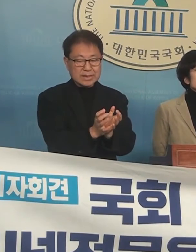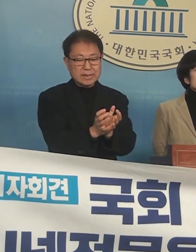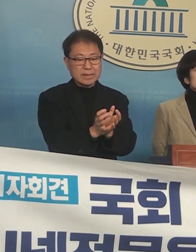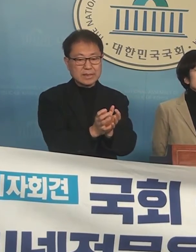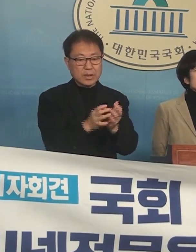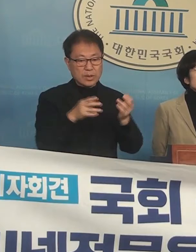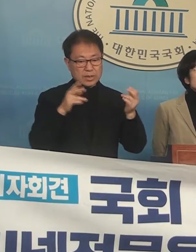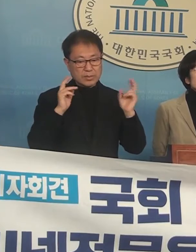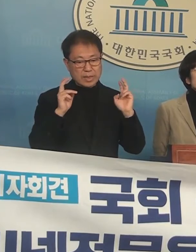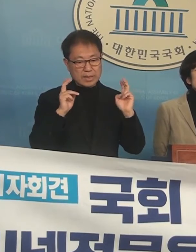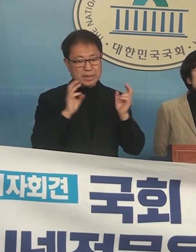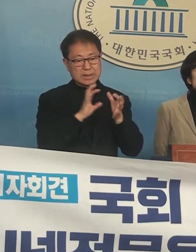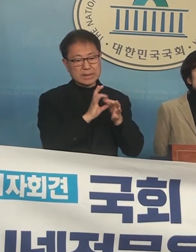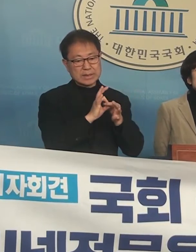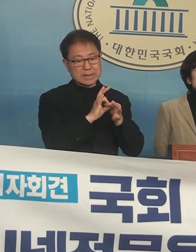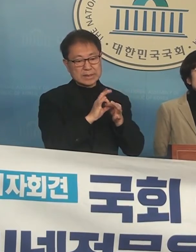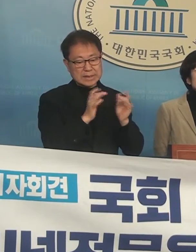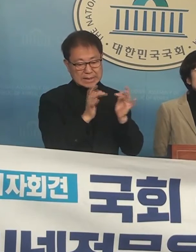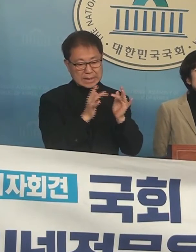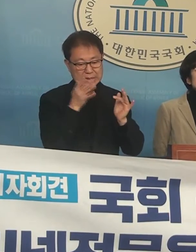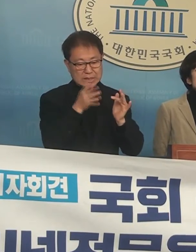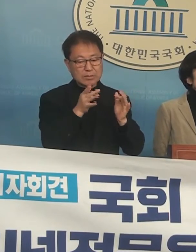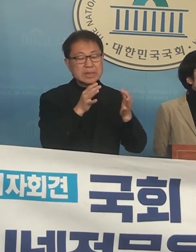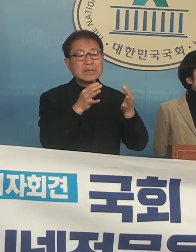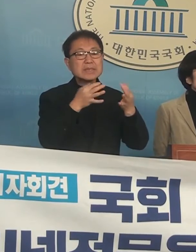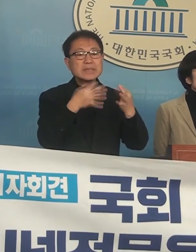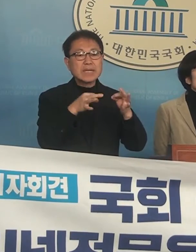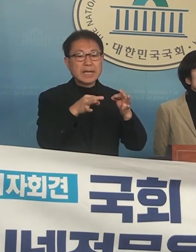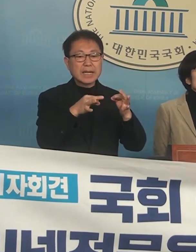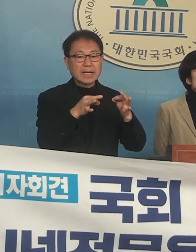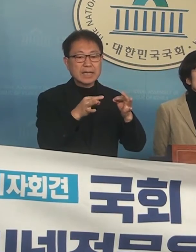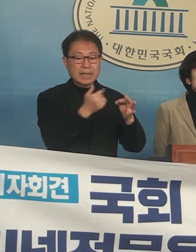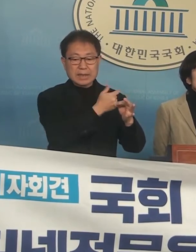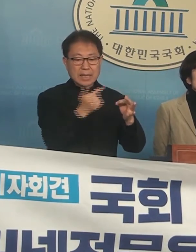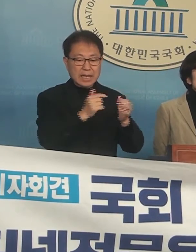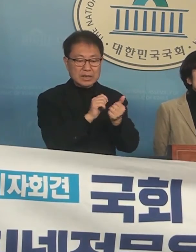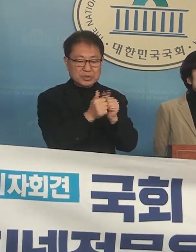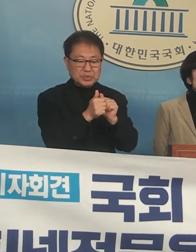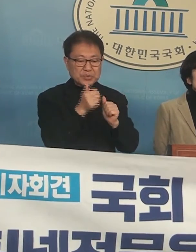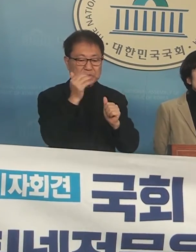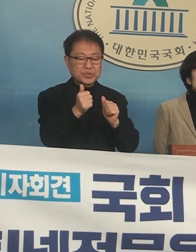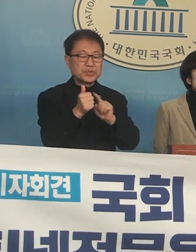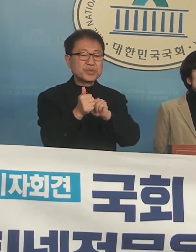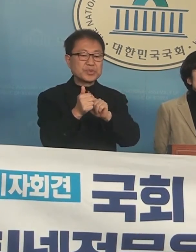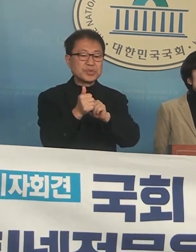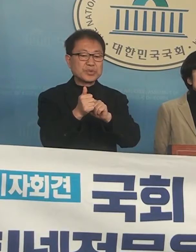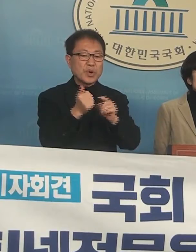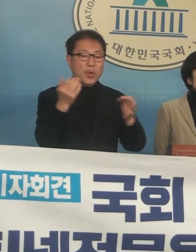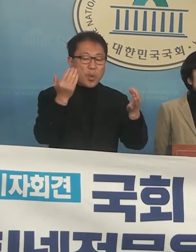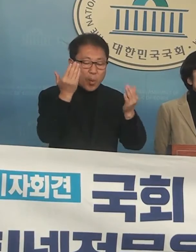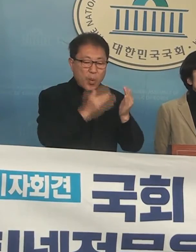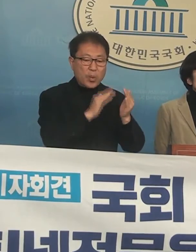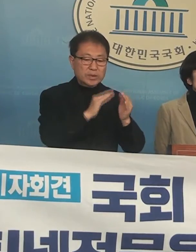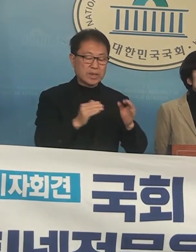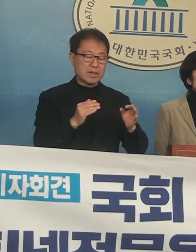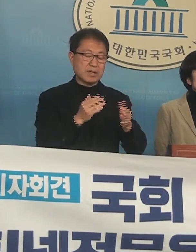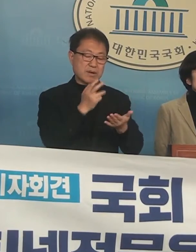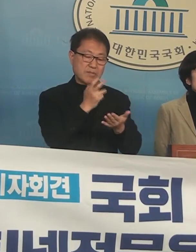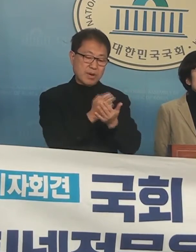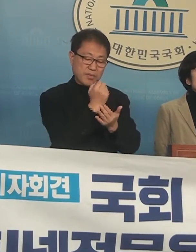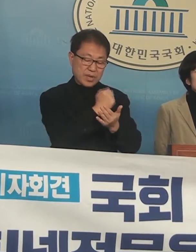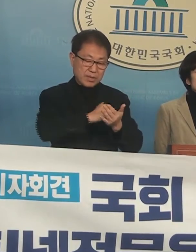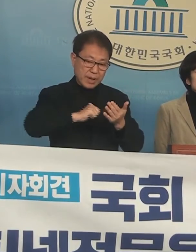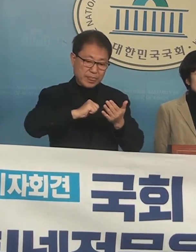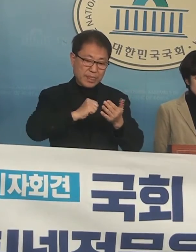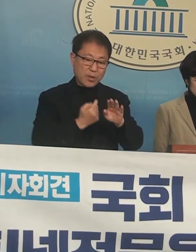산업자본이 아니라 인터넷 전문은행의 대주주 자격 요건 중에서 공정거래법 위반 전력을 제외하는 인터넷